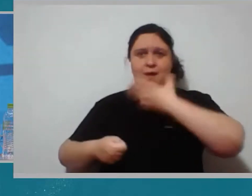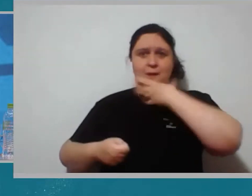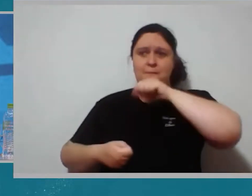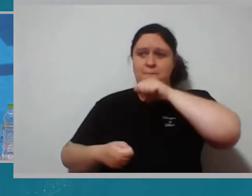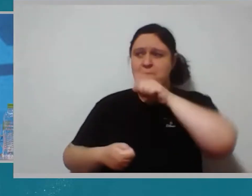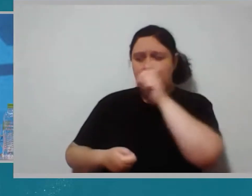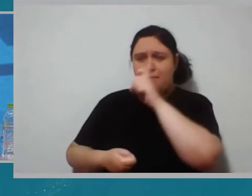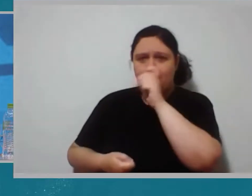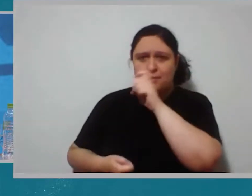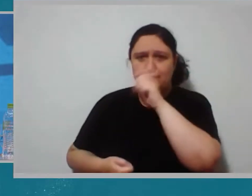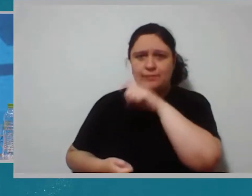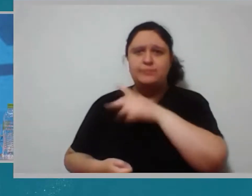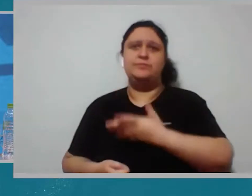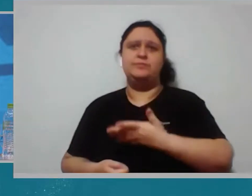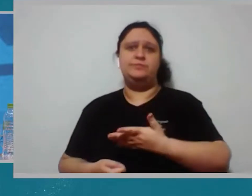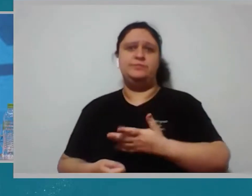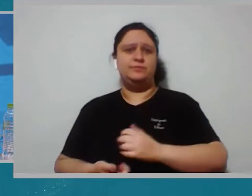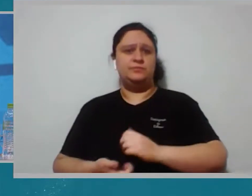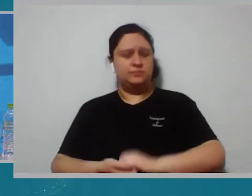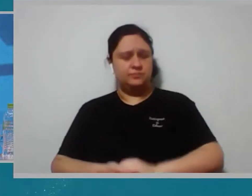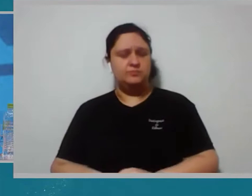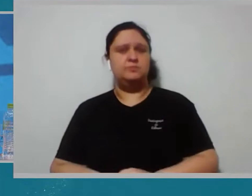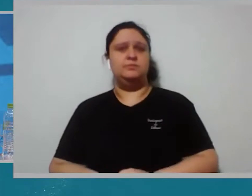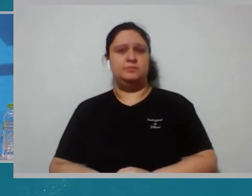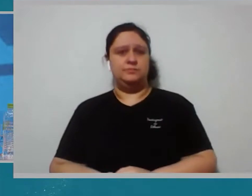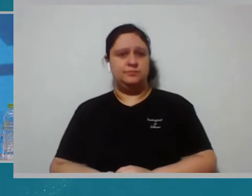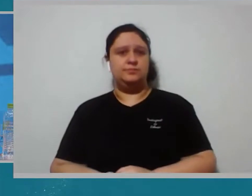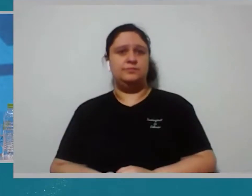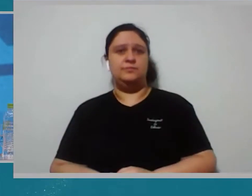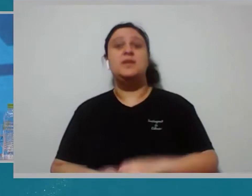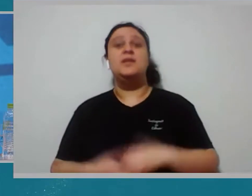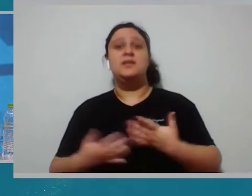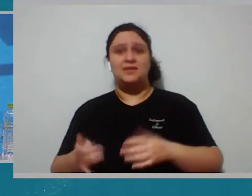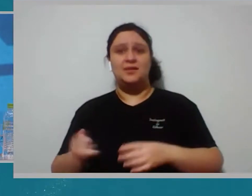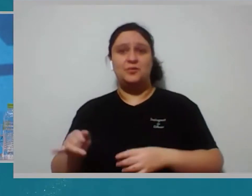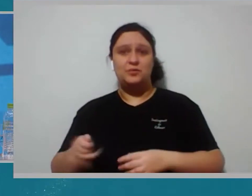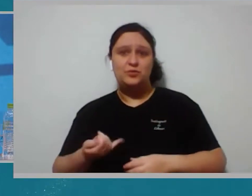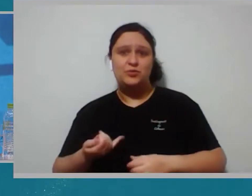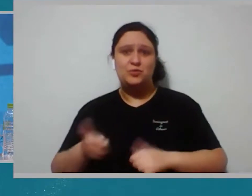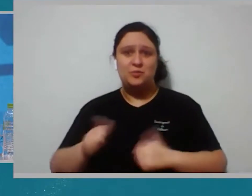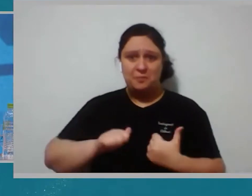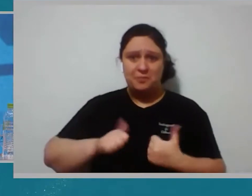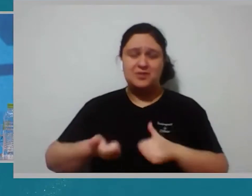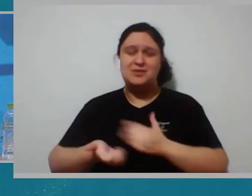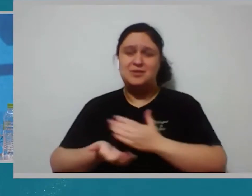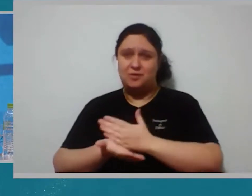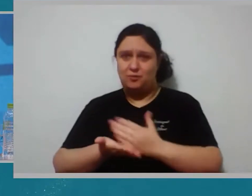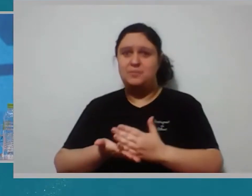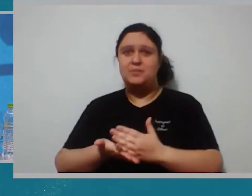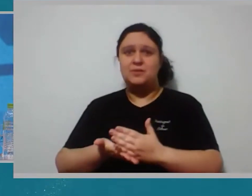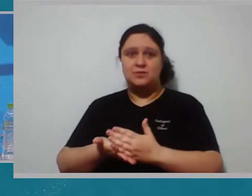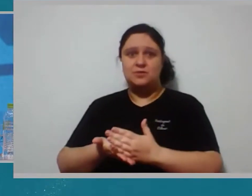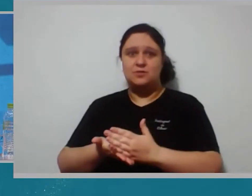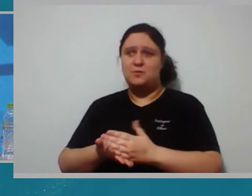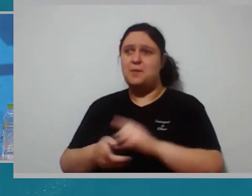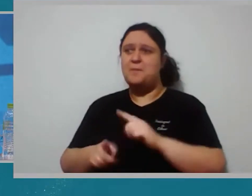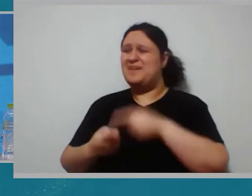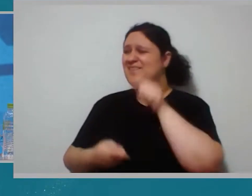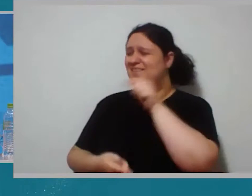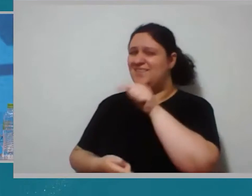Amém? Ó Senhor Jesus, então João Batista começou falando isso. Mas eles eram religiosos,